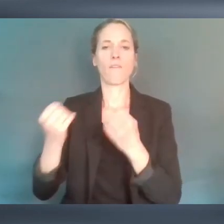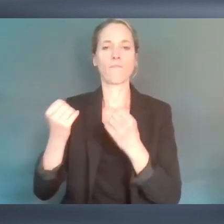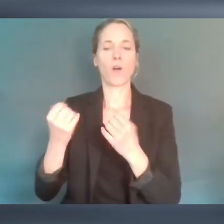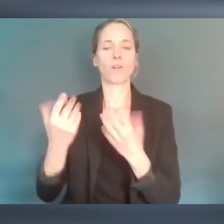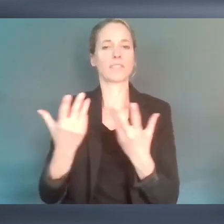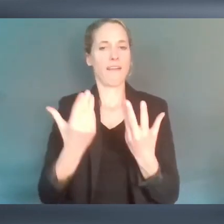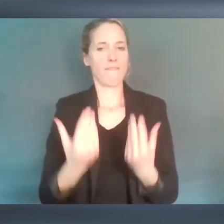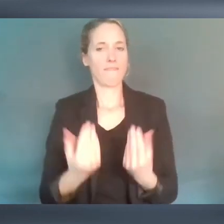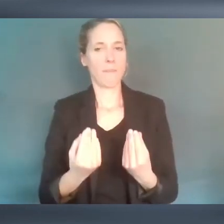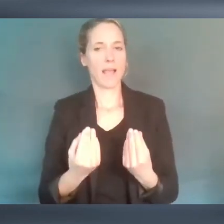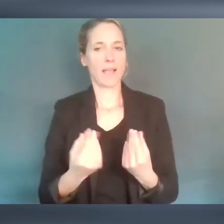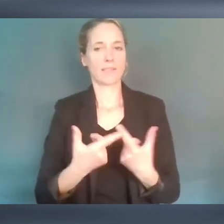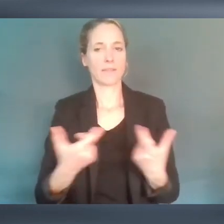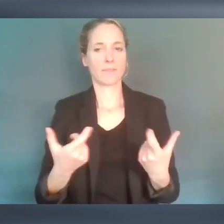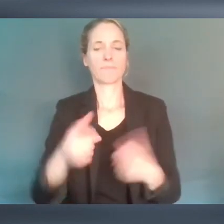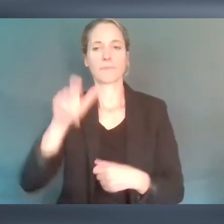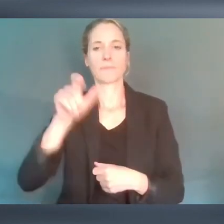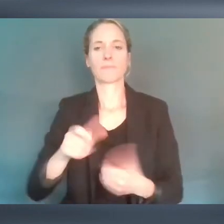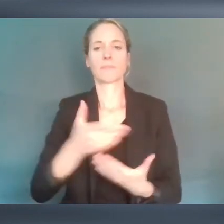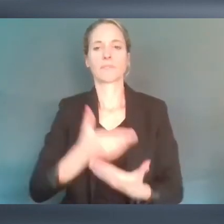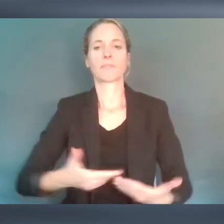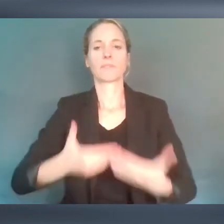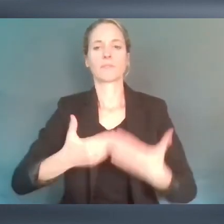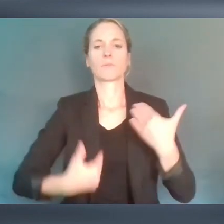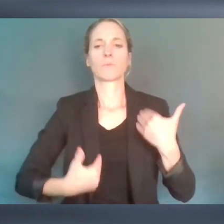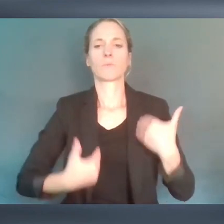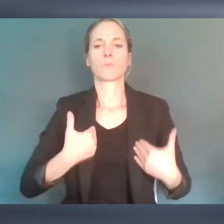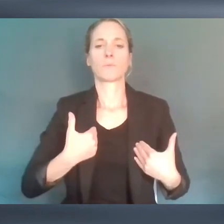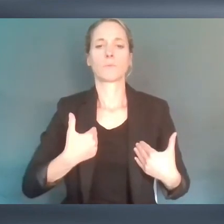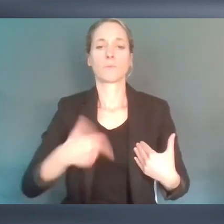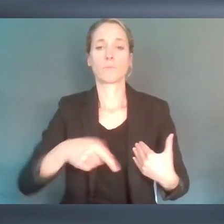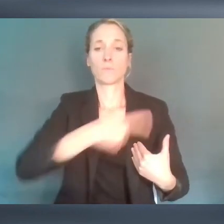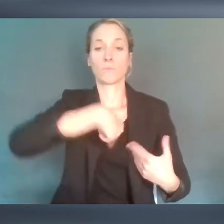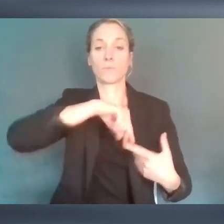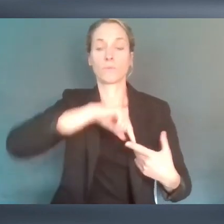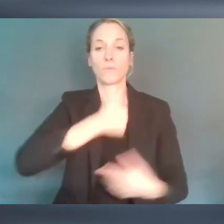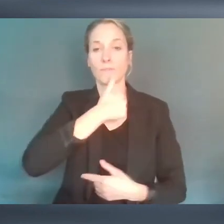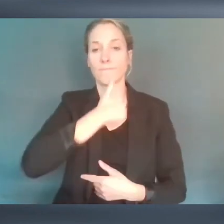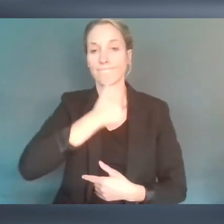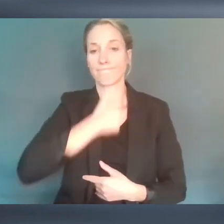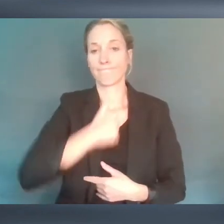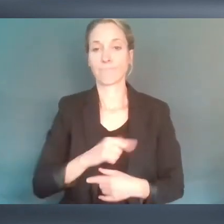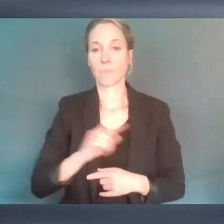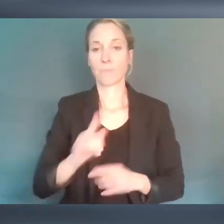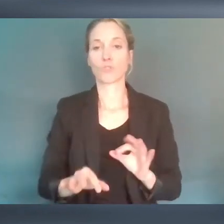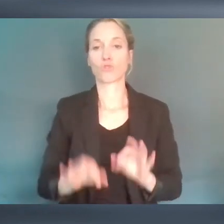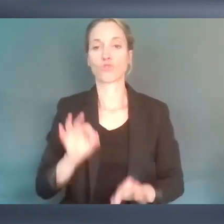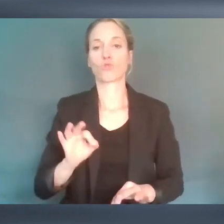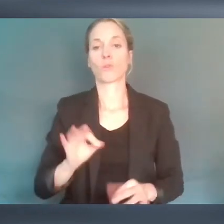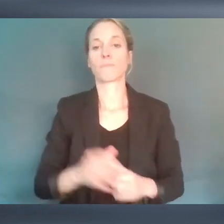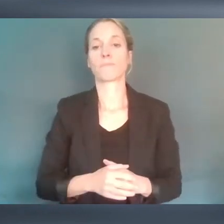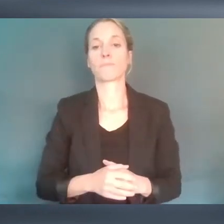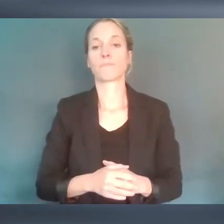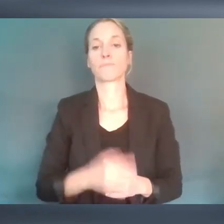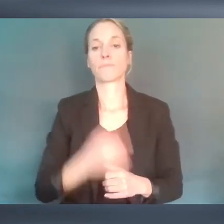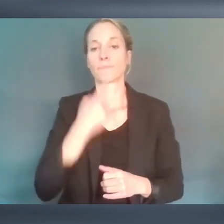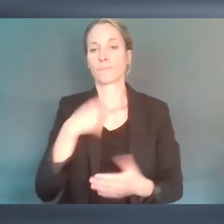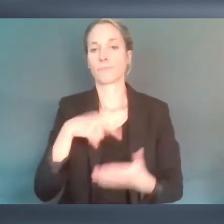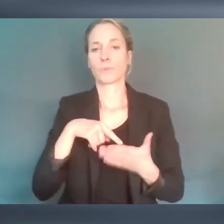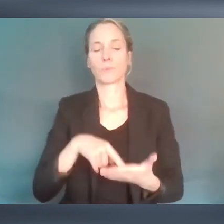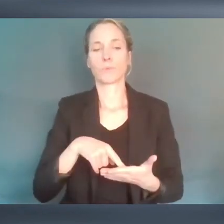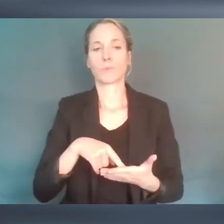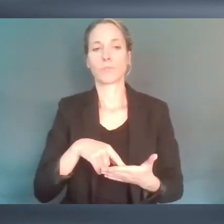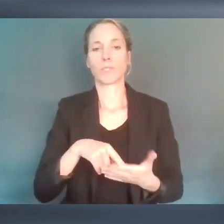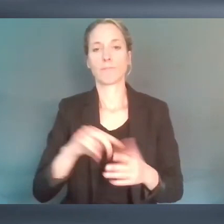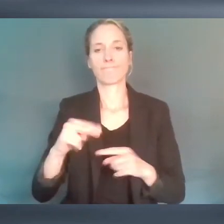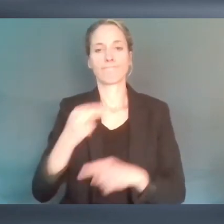Comme personne en situation de handicap, finalement, on n'a pas le choix, on est un peu obligé de réaliser que l'on a aussi des forces